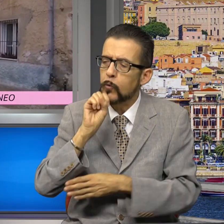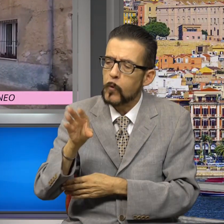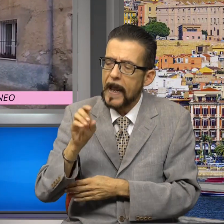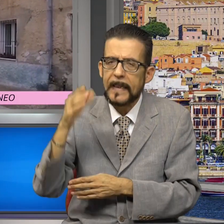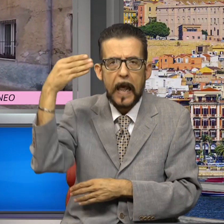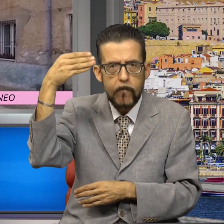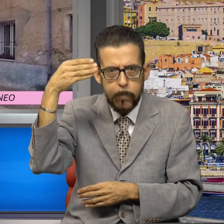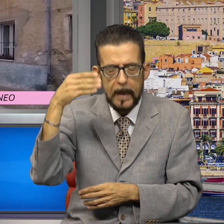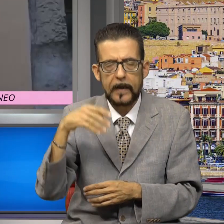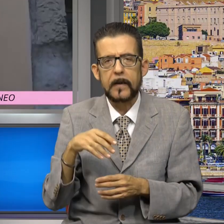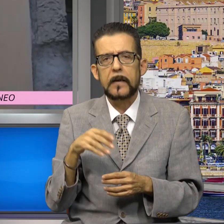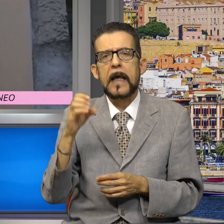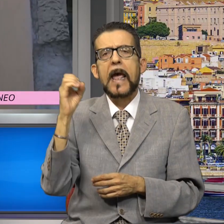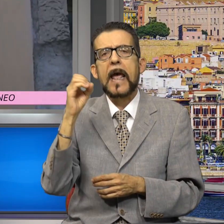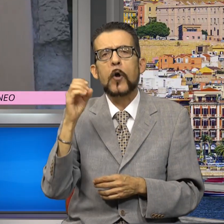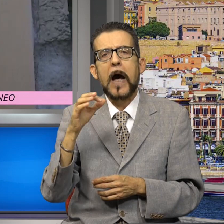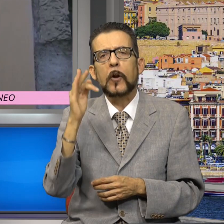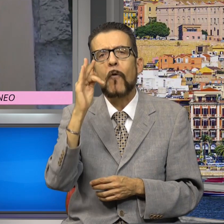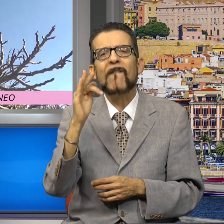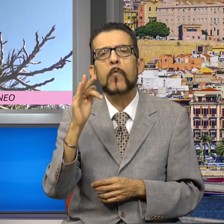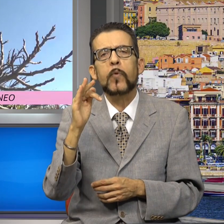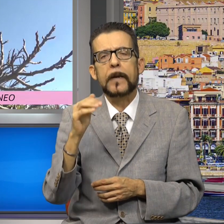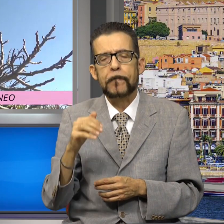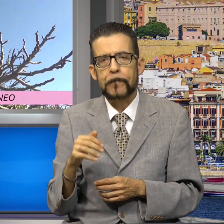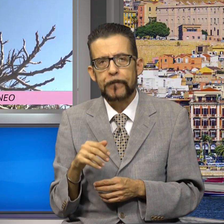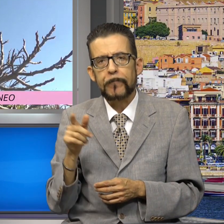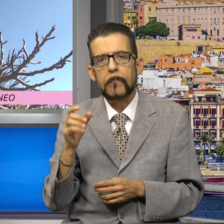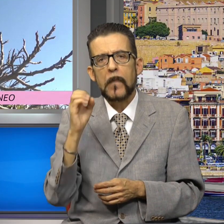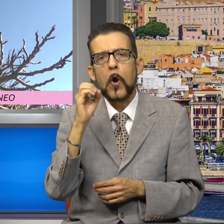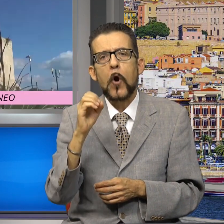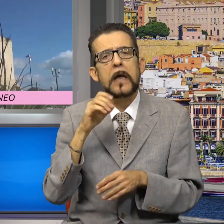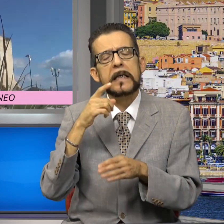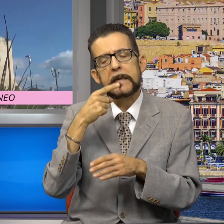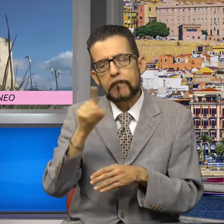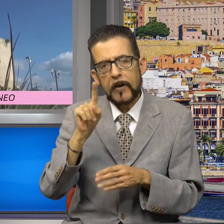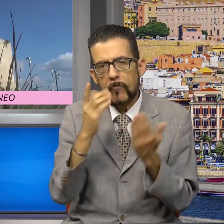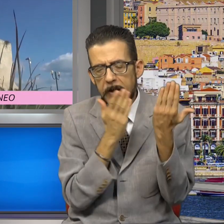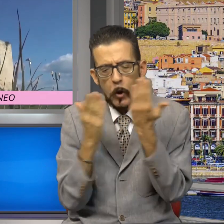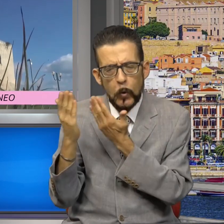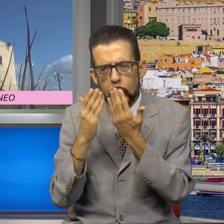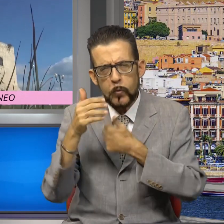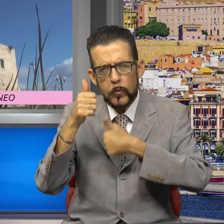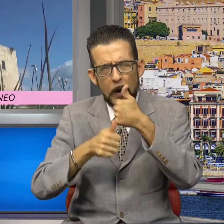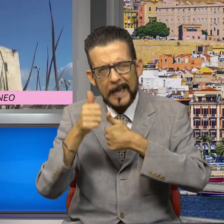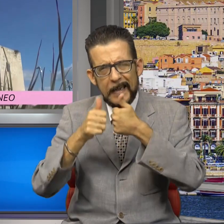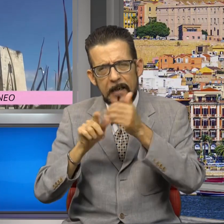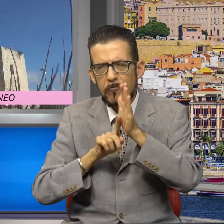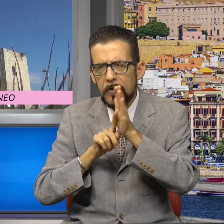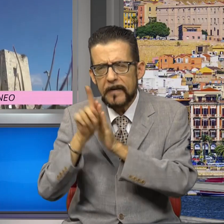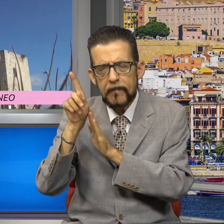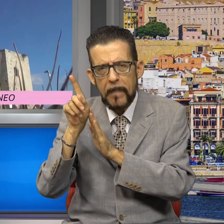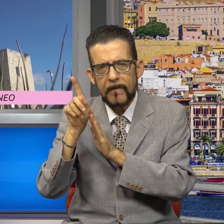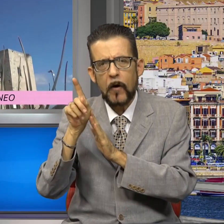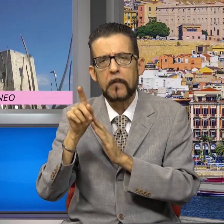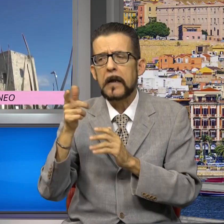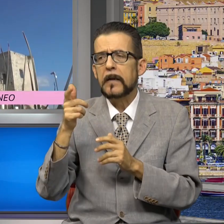ancora Edoardo Furi, Revenue Manager da 11 anni, specializzato nello studio degli indici di performance, e tanti altri ancora, a disegnare